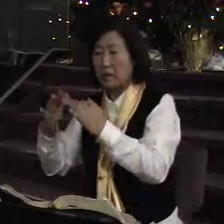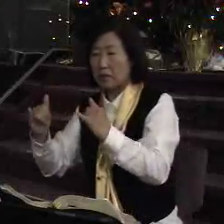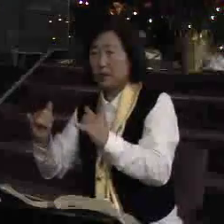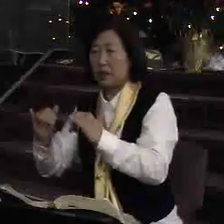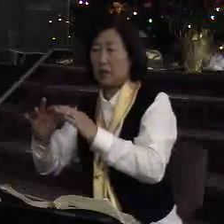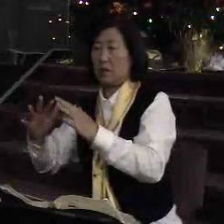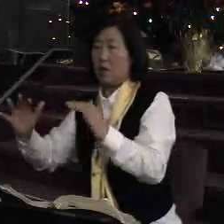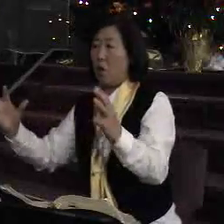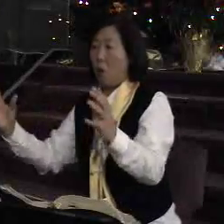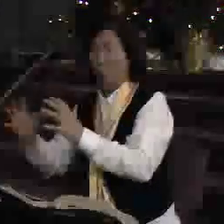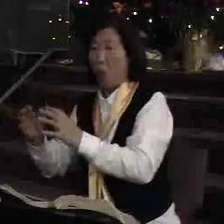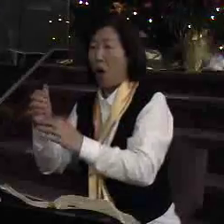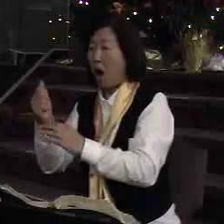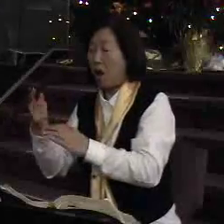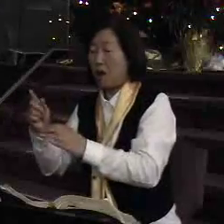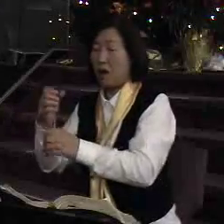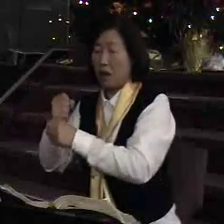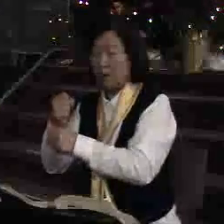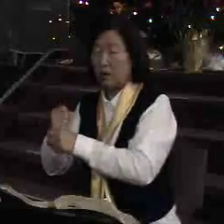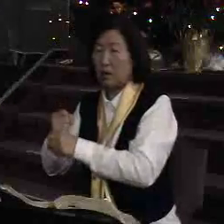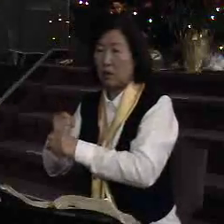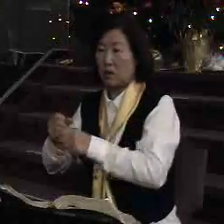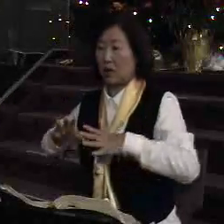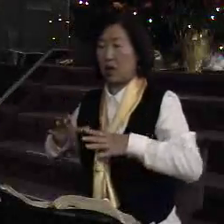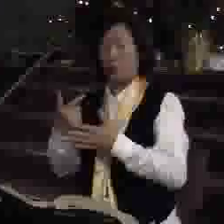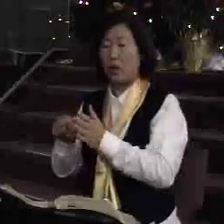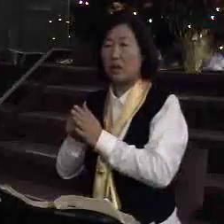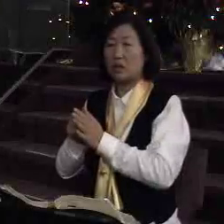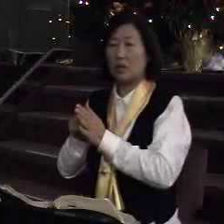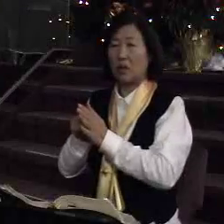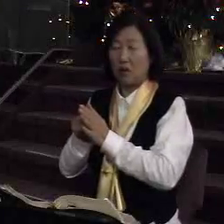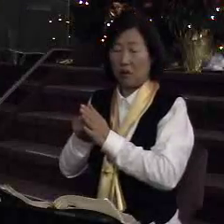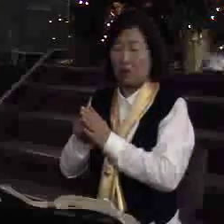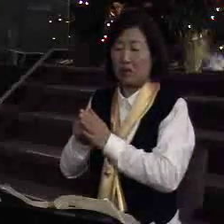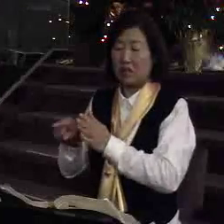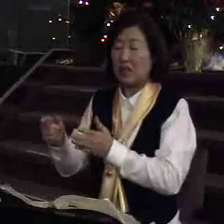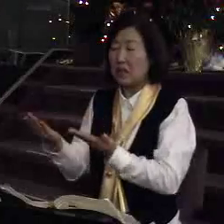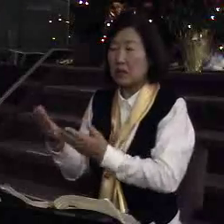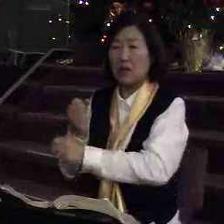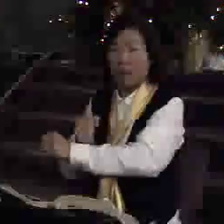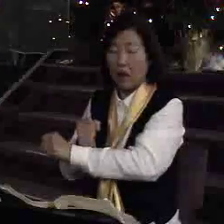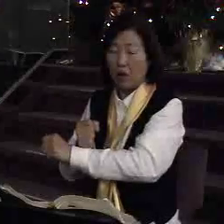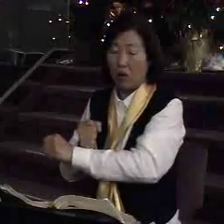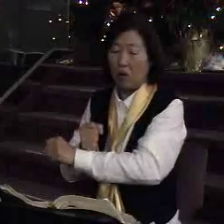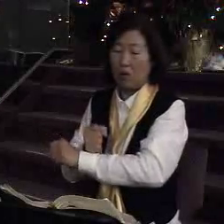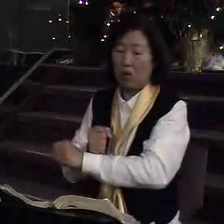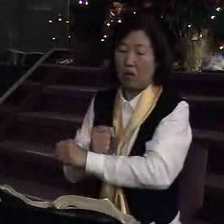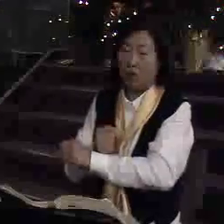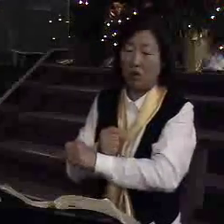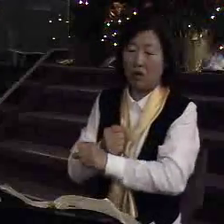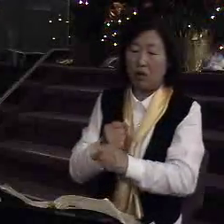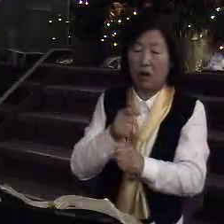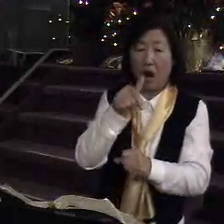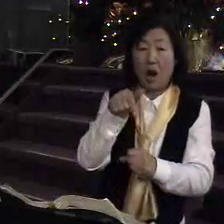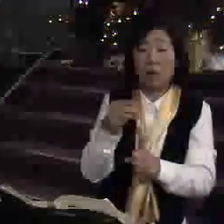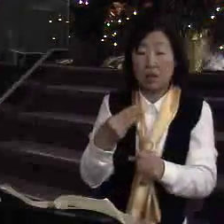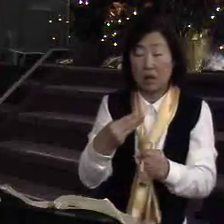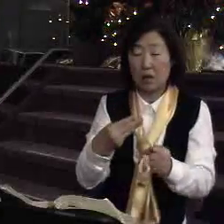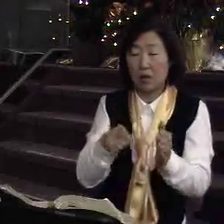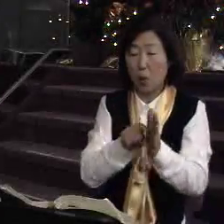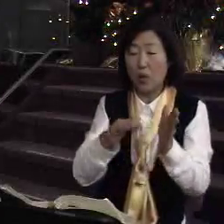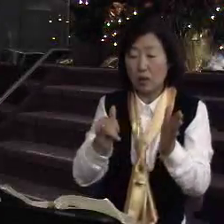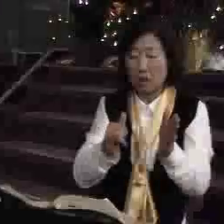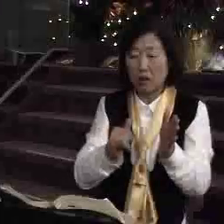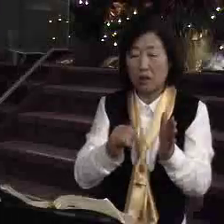내세우기 위하여 그런 일을 하였다는 것입니다. 그리고 갈라디아 교인들의 경우에는 그 당시